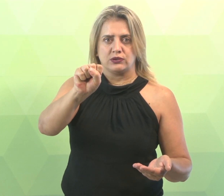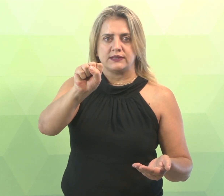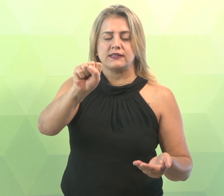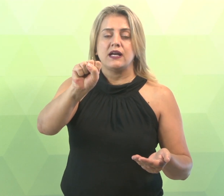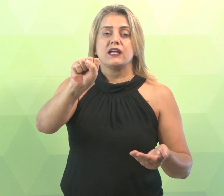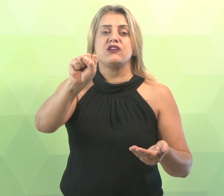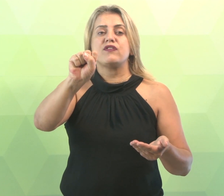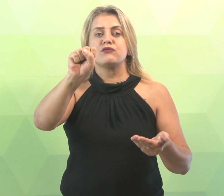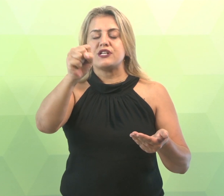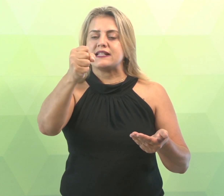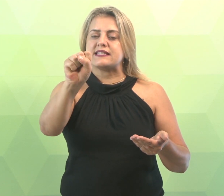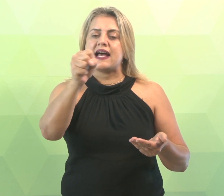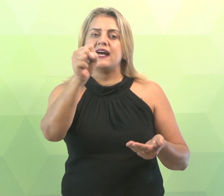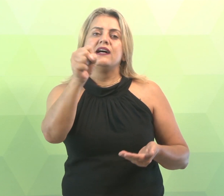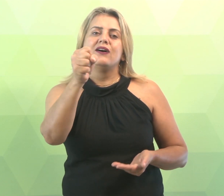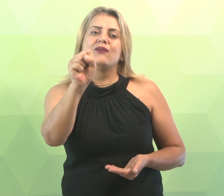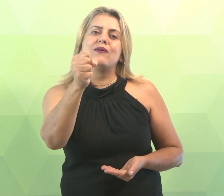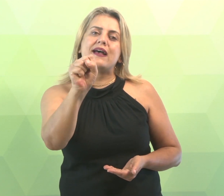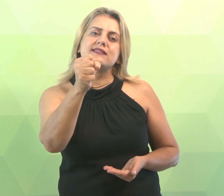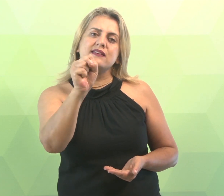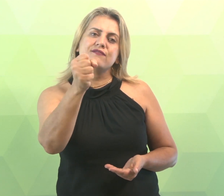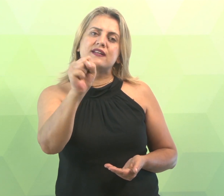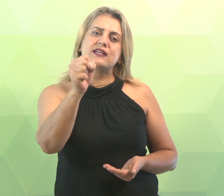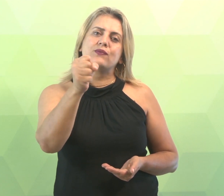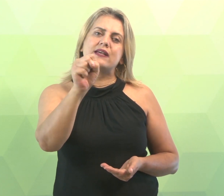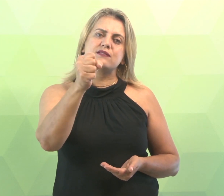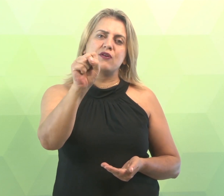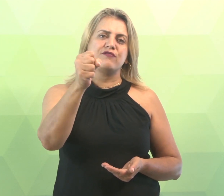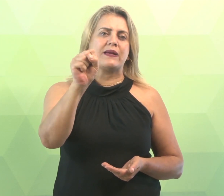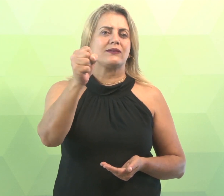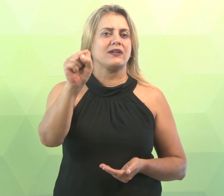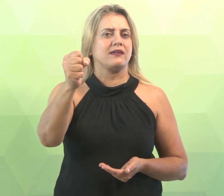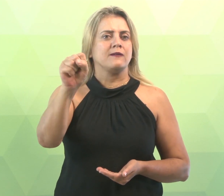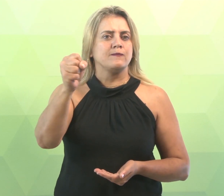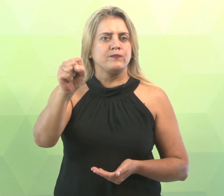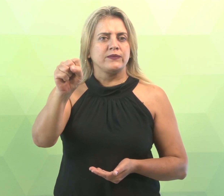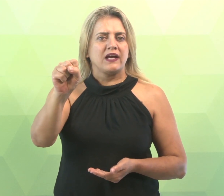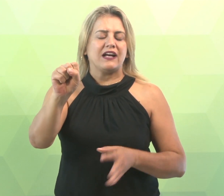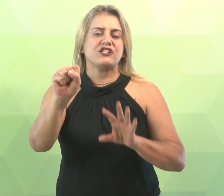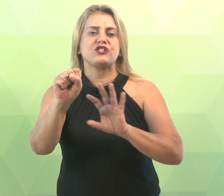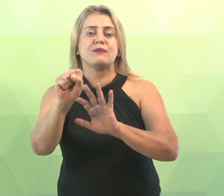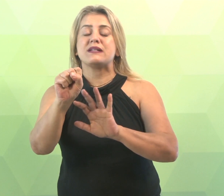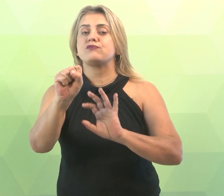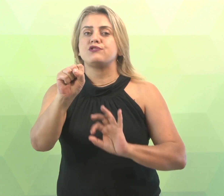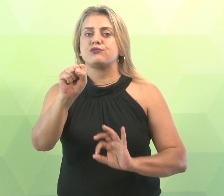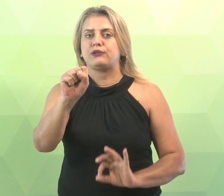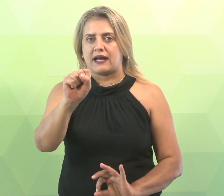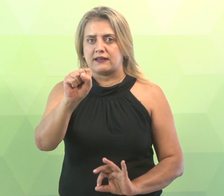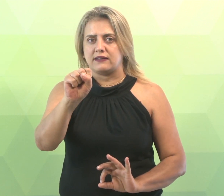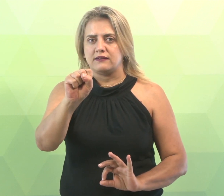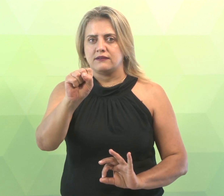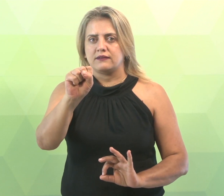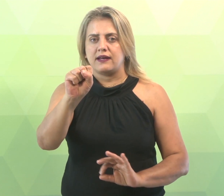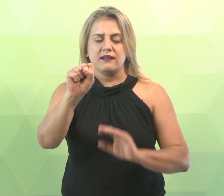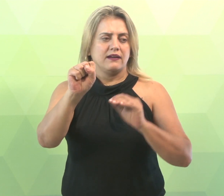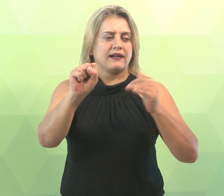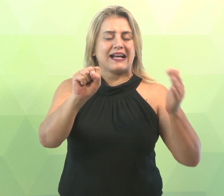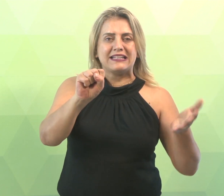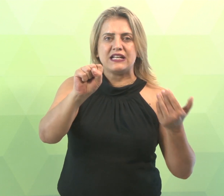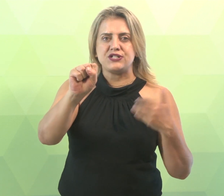surdas que vão utilizar o S fazendo esse movimento aqui. A gente chama isso de sotaque, né? Cada